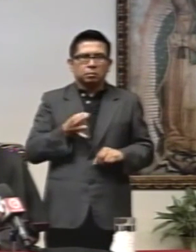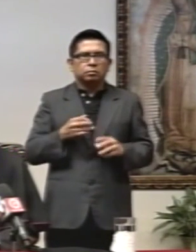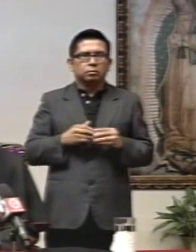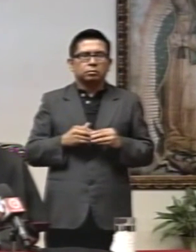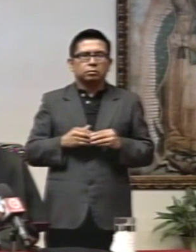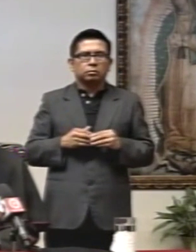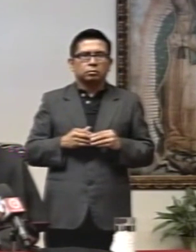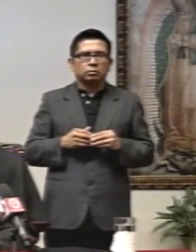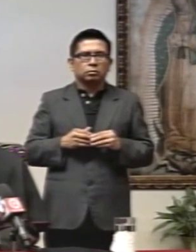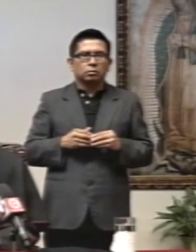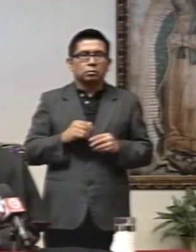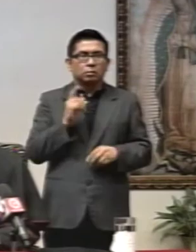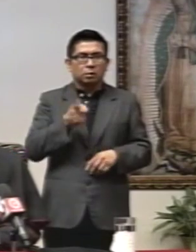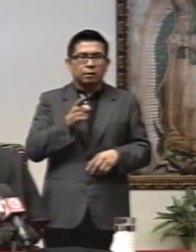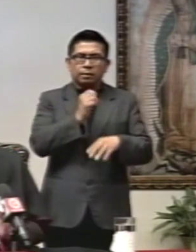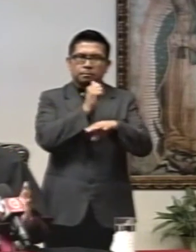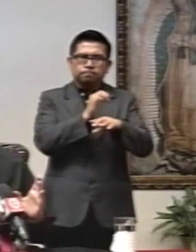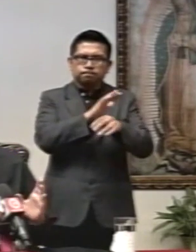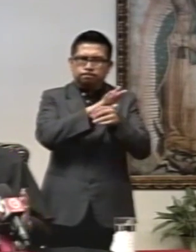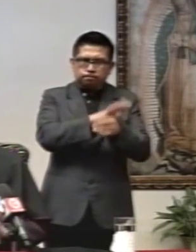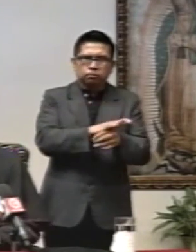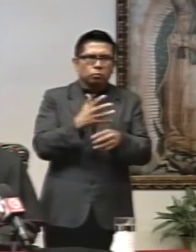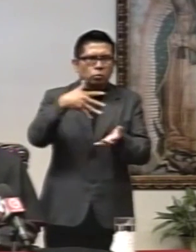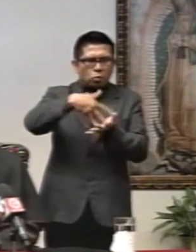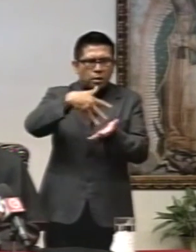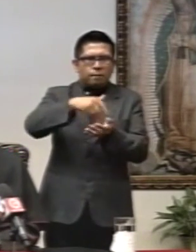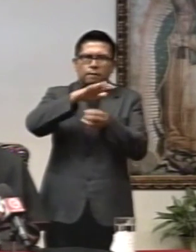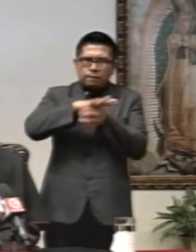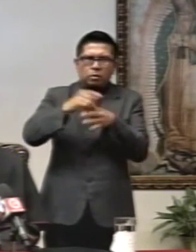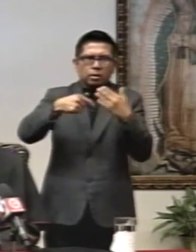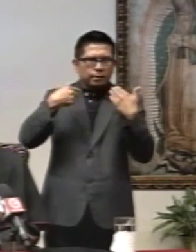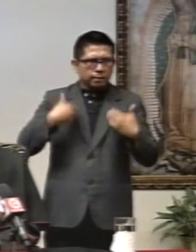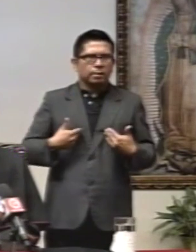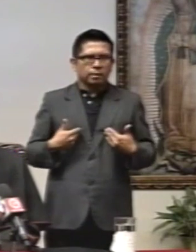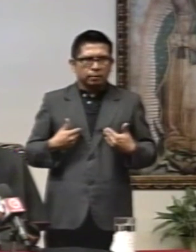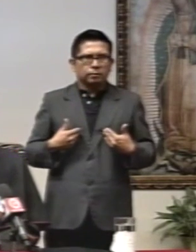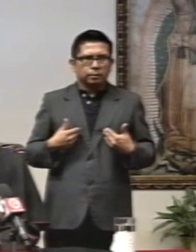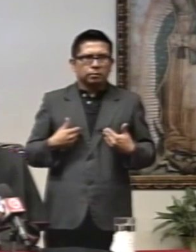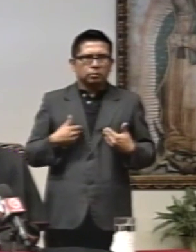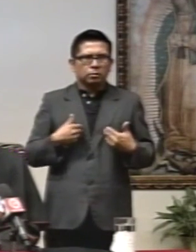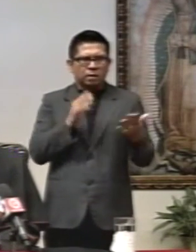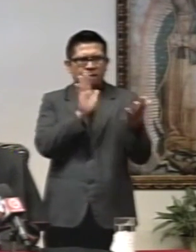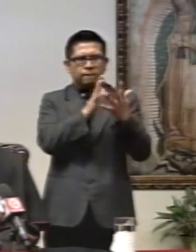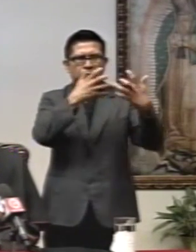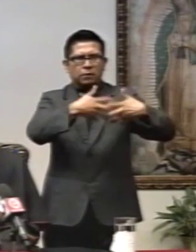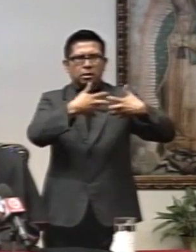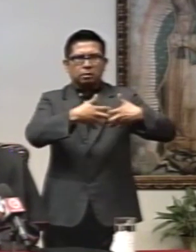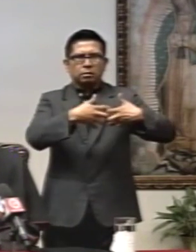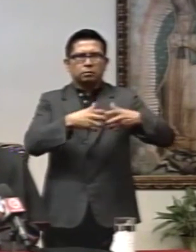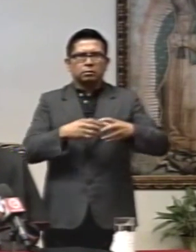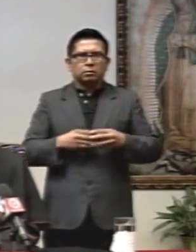nación tiene que exigir todos sus derechos de frente a estas empresas.